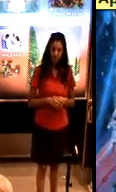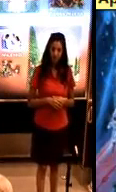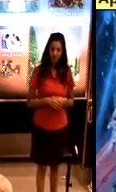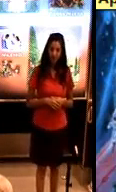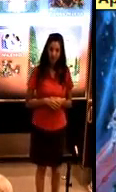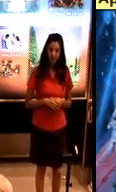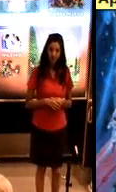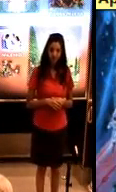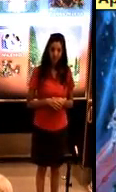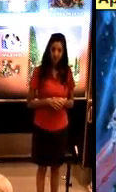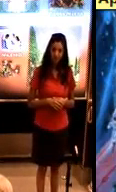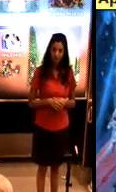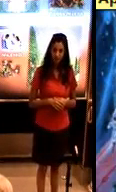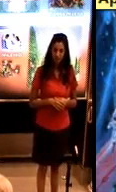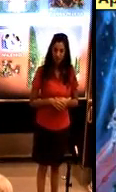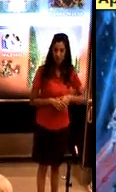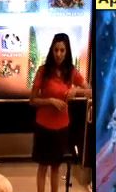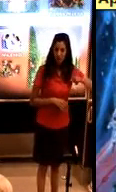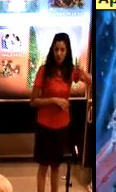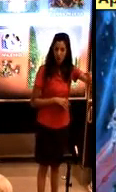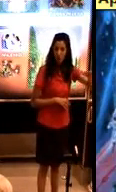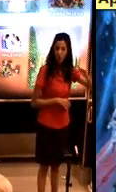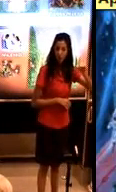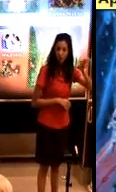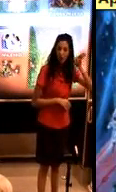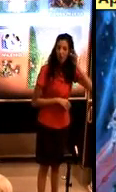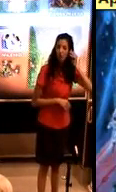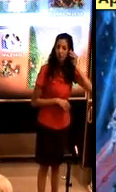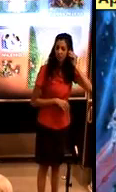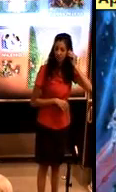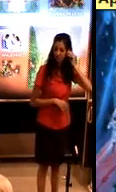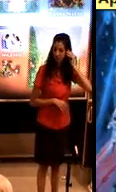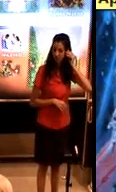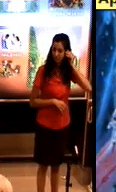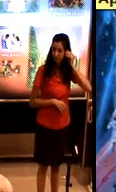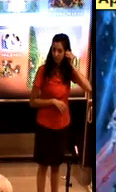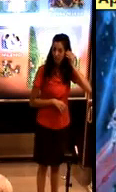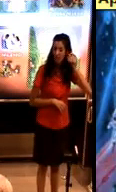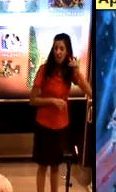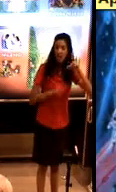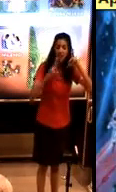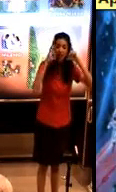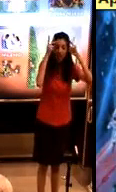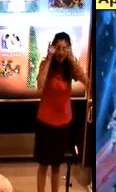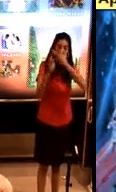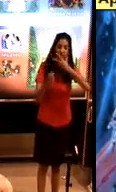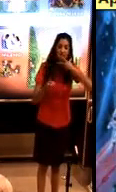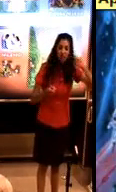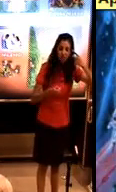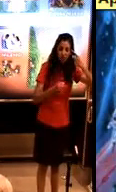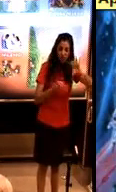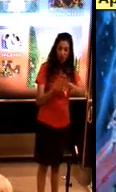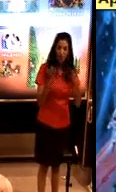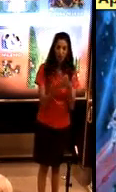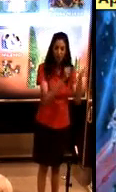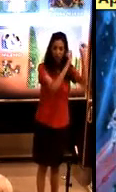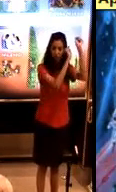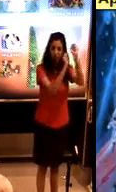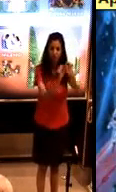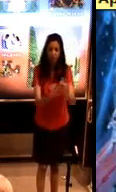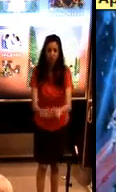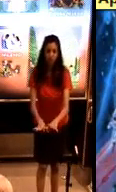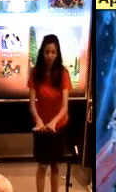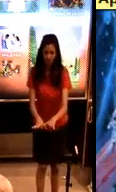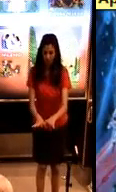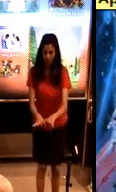las siete copas de la ira de Dios. Saben, me llama la atención el pasaje que continúa allí, ¿verdad? Es claro.